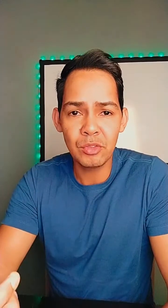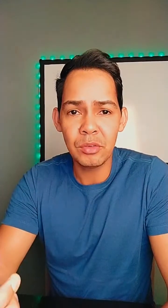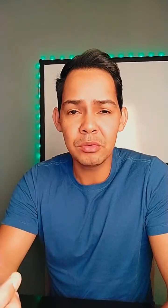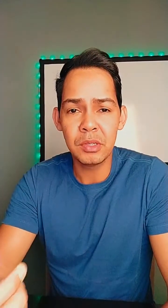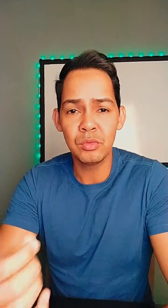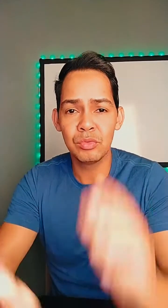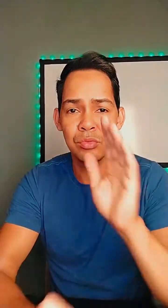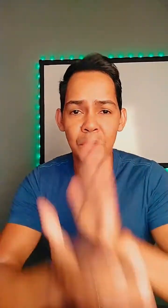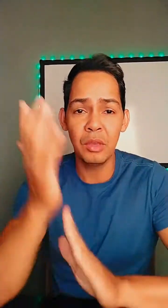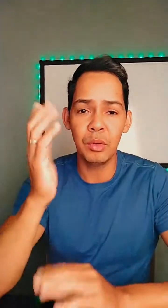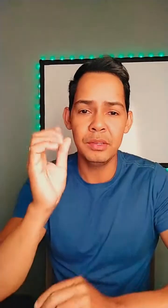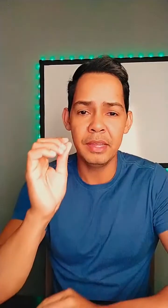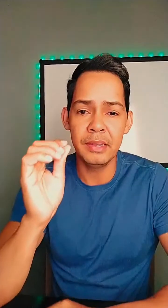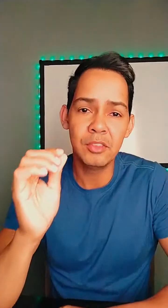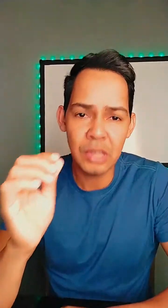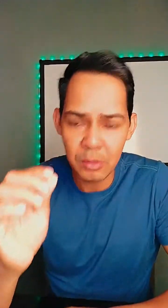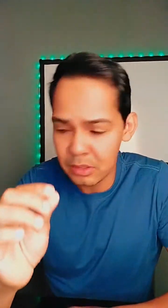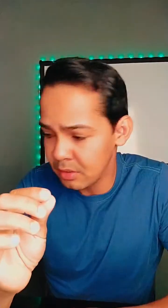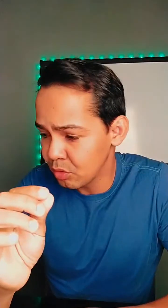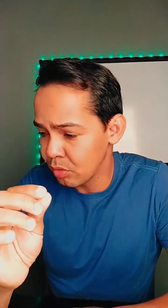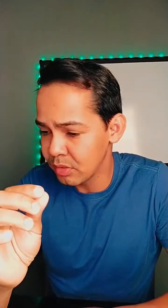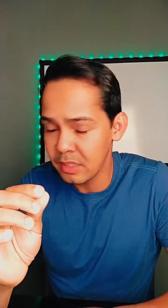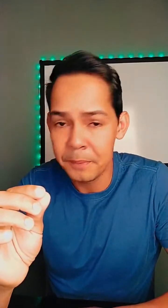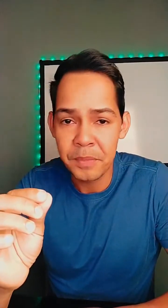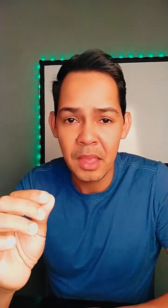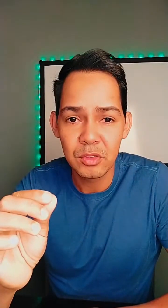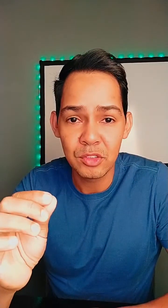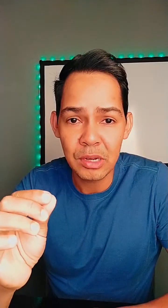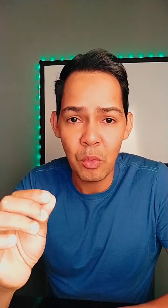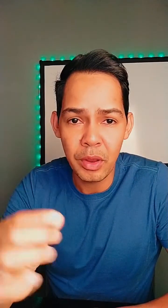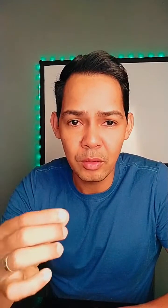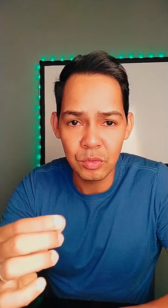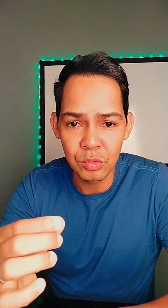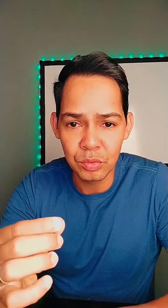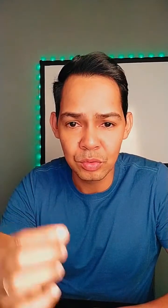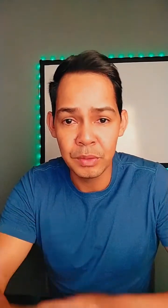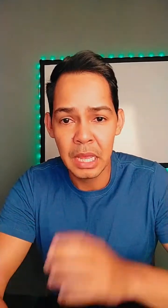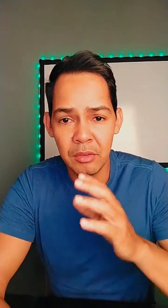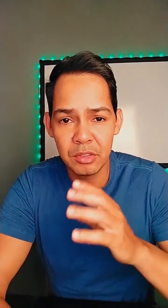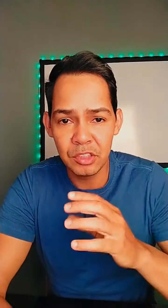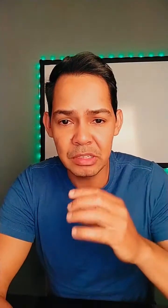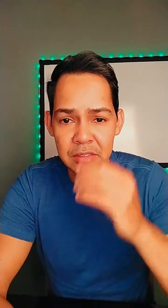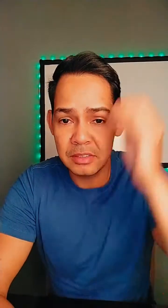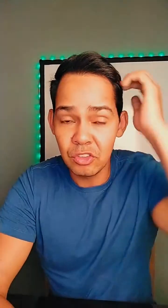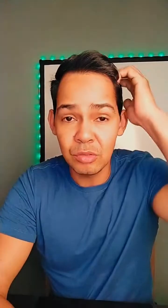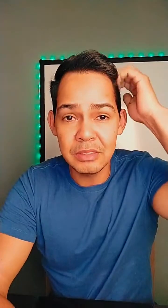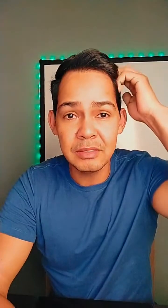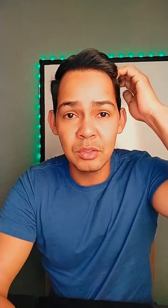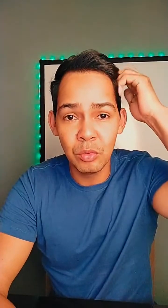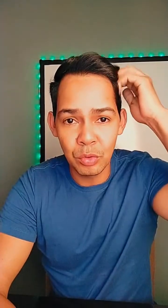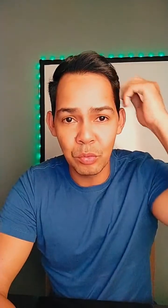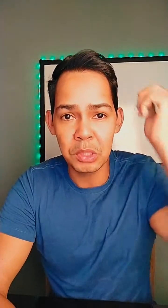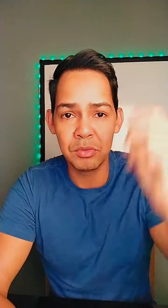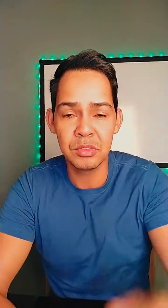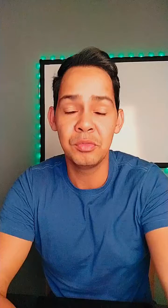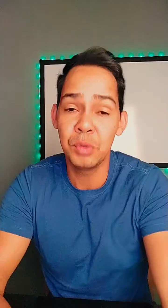encontrei um surdo e corri dele. Já aconteceu isso com você? Você já correu de um surdo? Você já se sentiu inseguro quando você foi